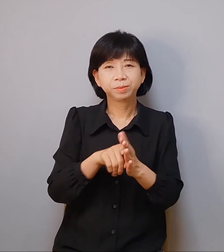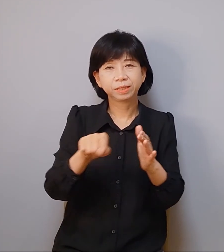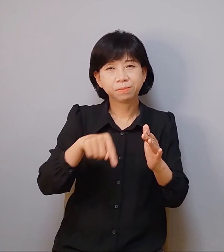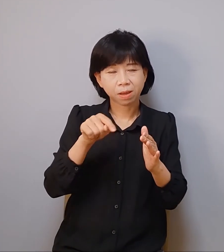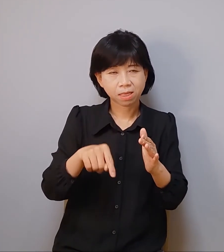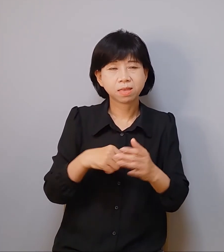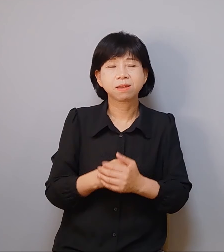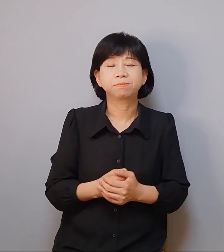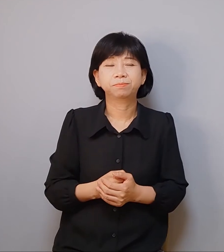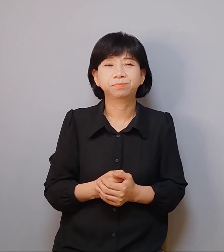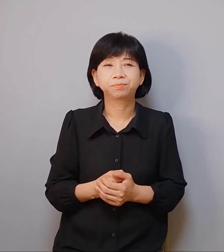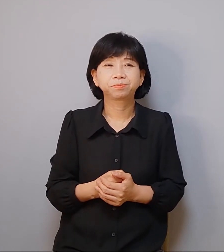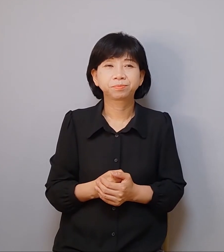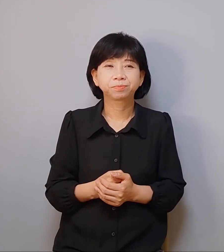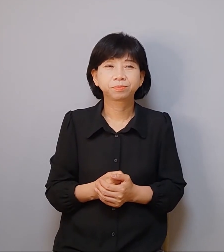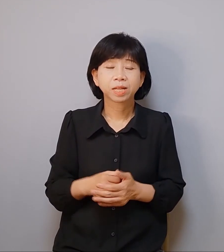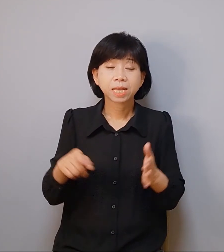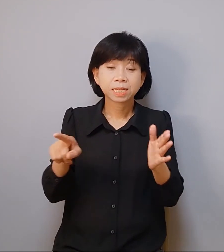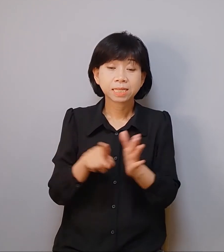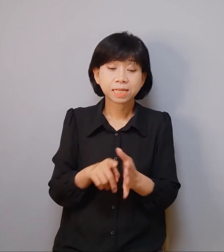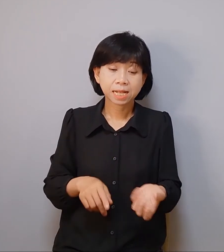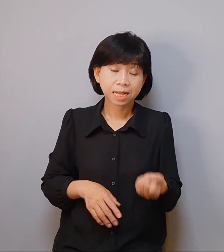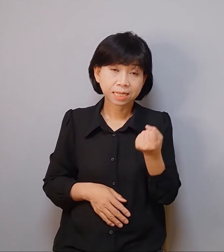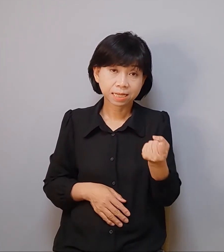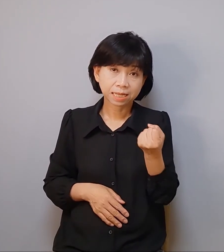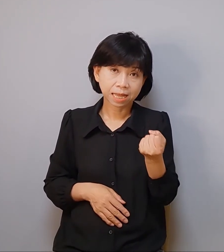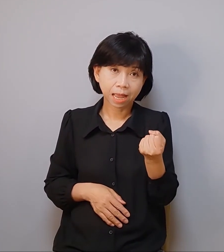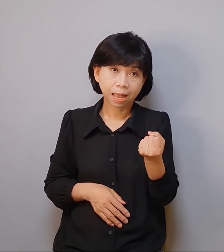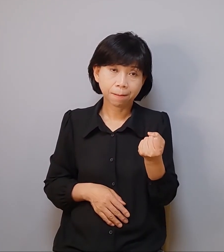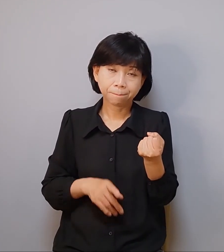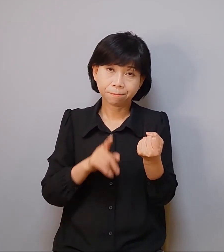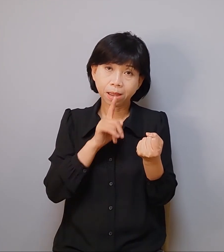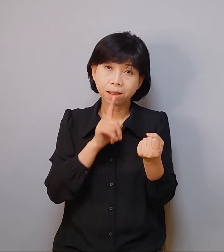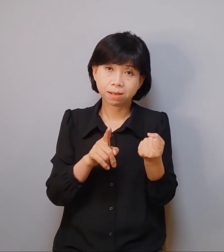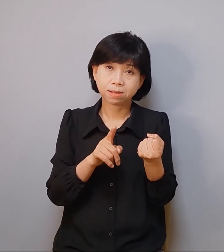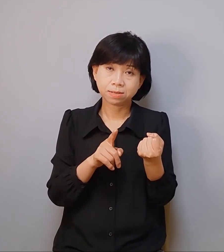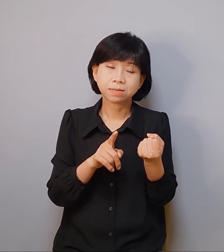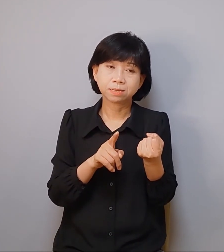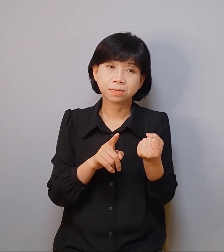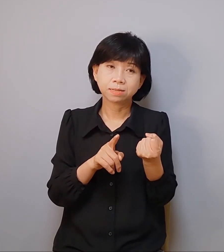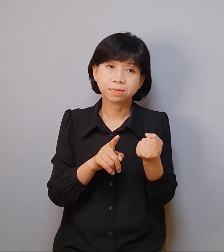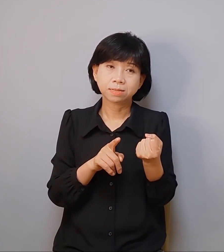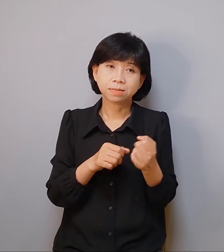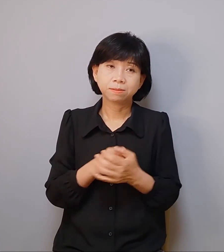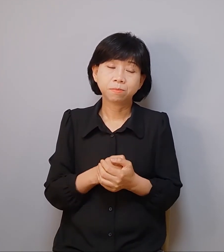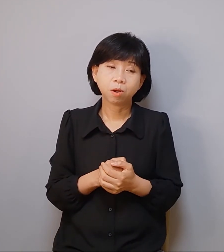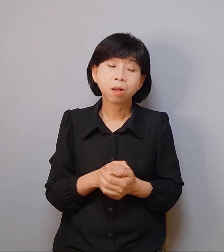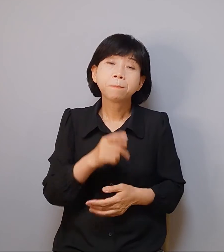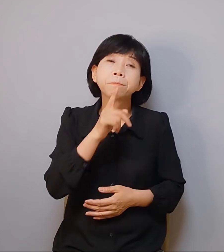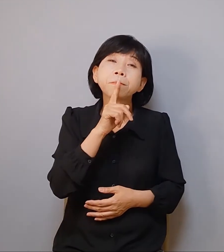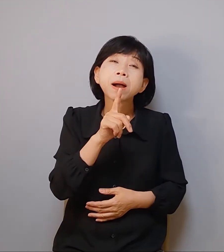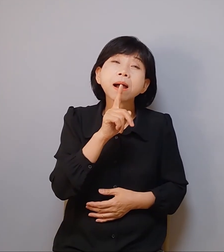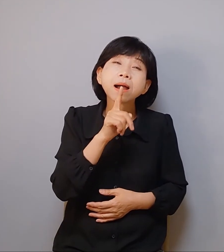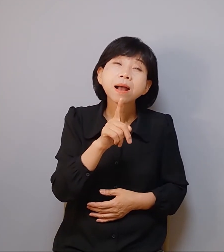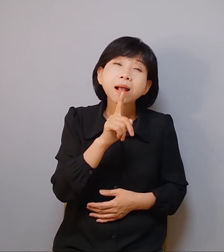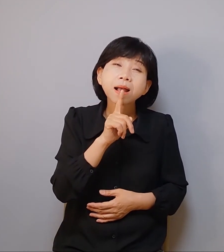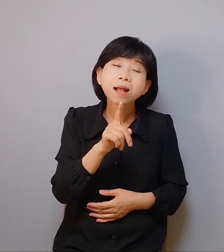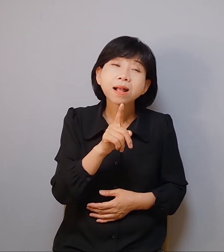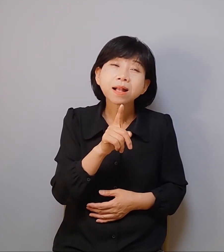살아낸다고 하는 것은, 신앙을 가졌다라고 말할 수 있는 것은요, 말 한마디를 해도